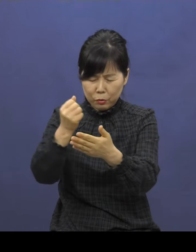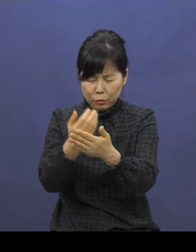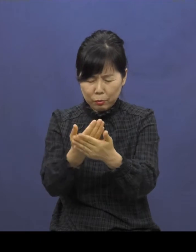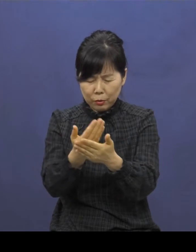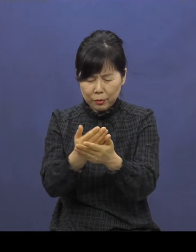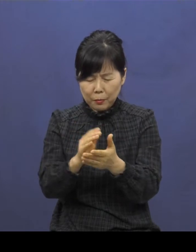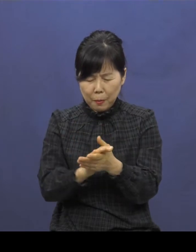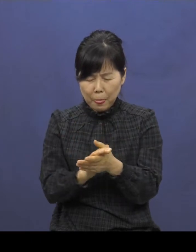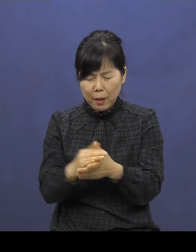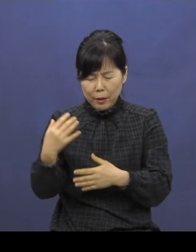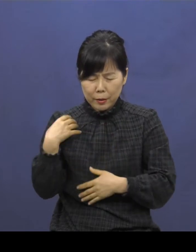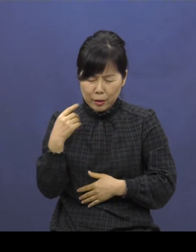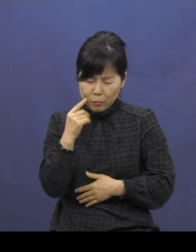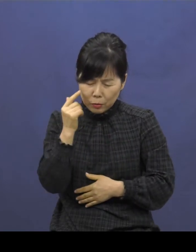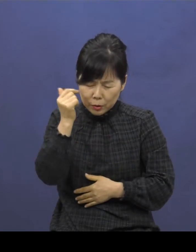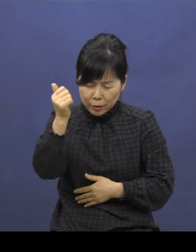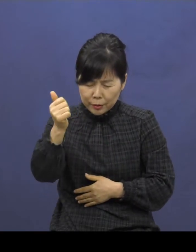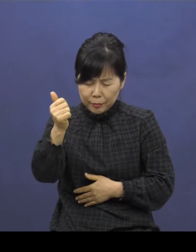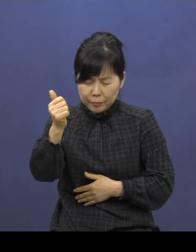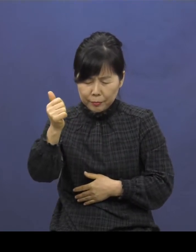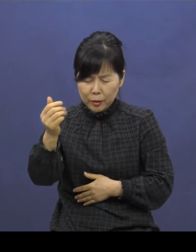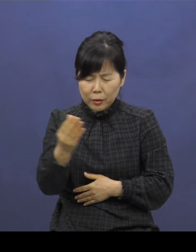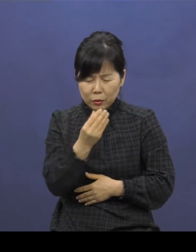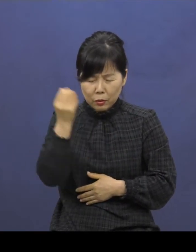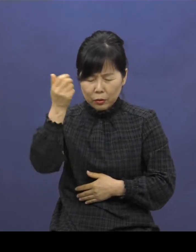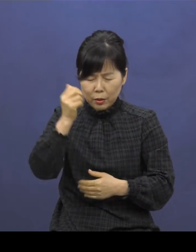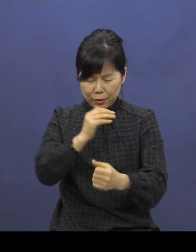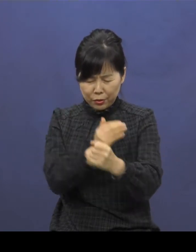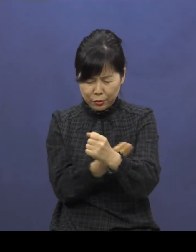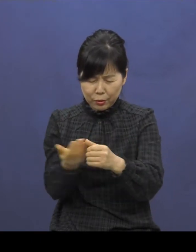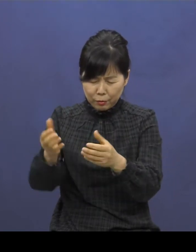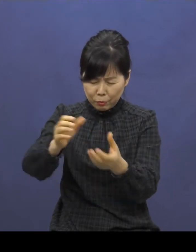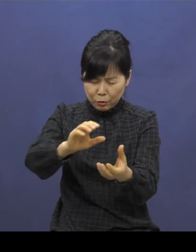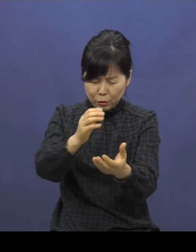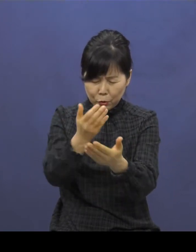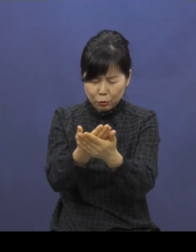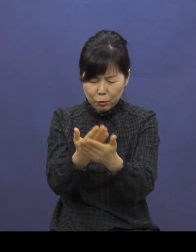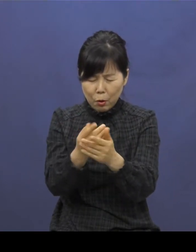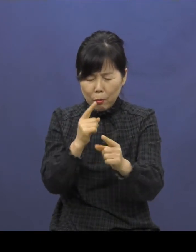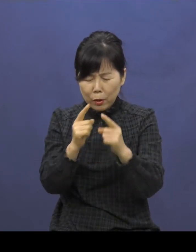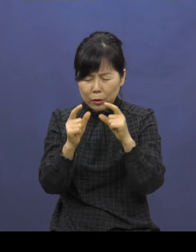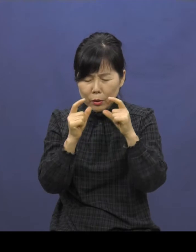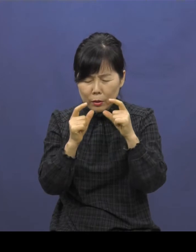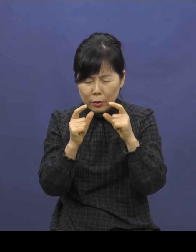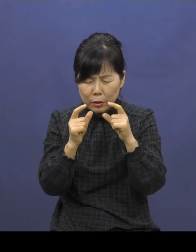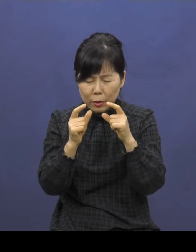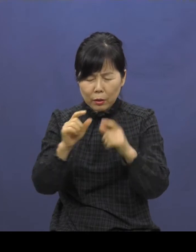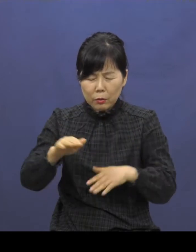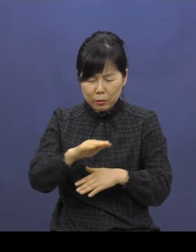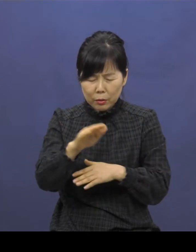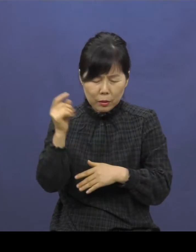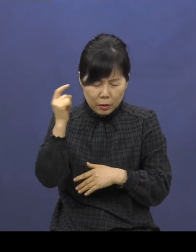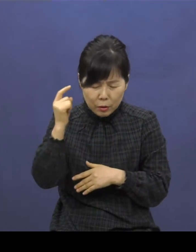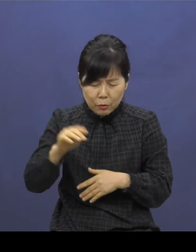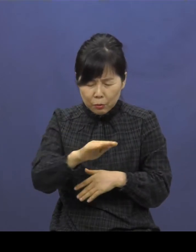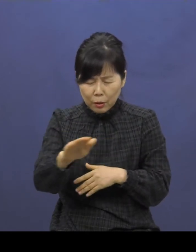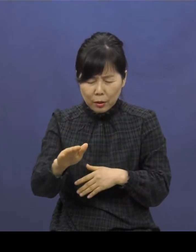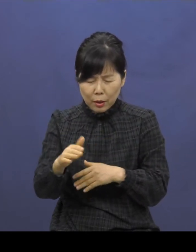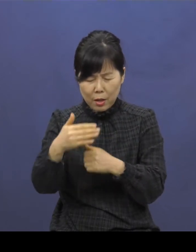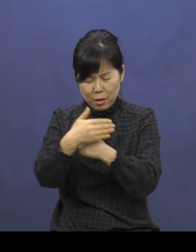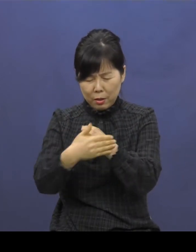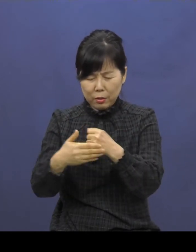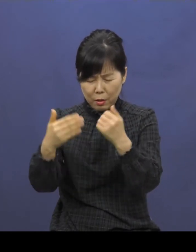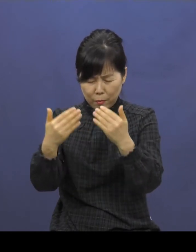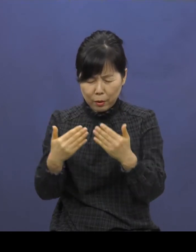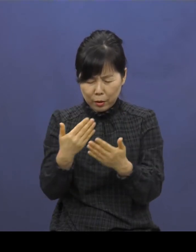하나님의 말씀을 전하시는 유진소 담임 목사님에게 성령의 능력을 다하여 주셔서 말씀을 듣는 저희들에게 말씀으로 은혜